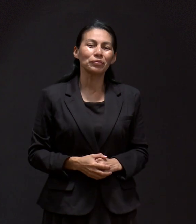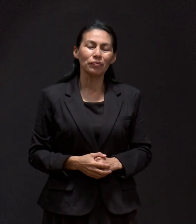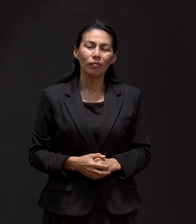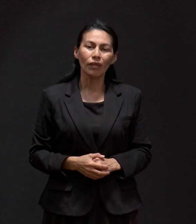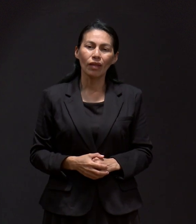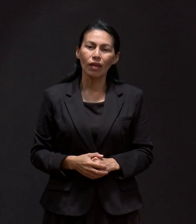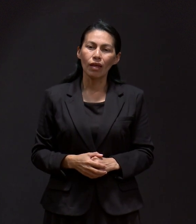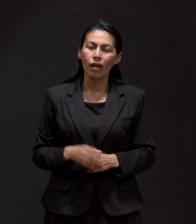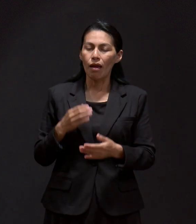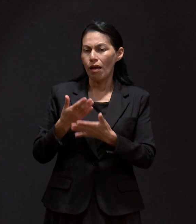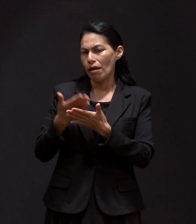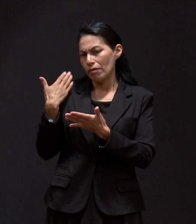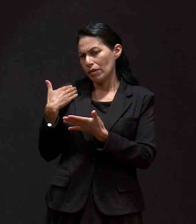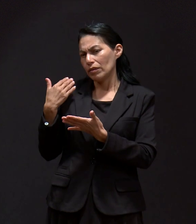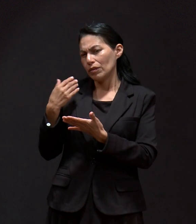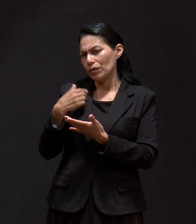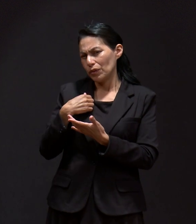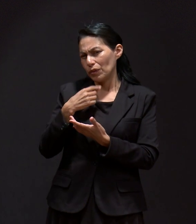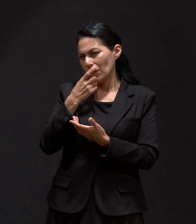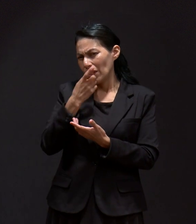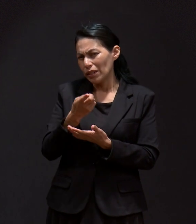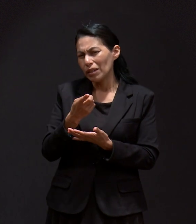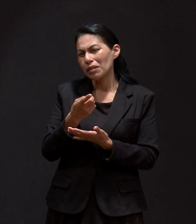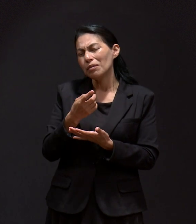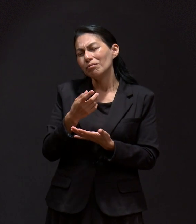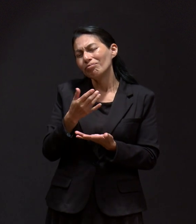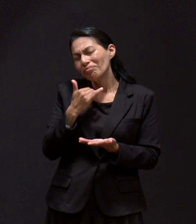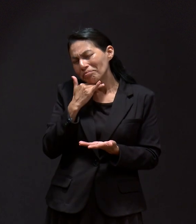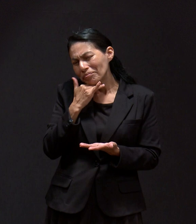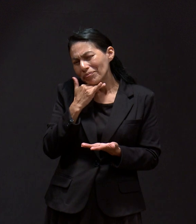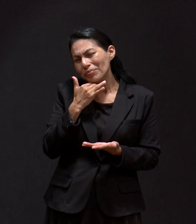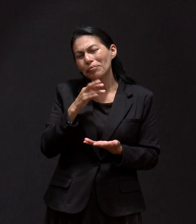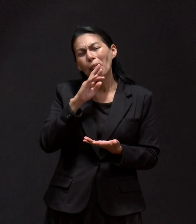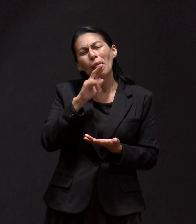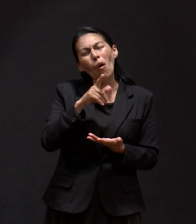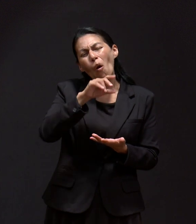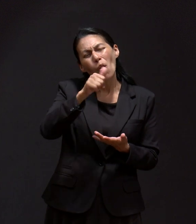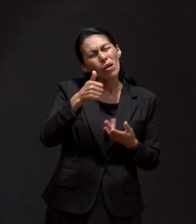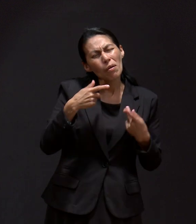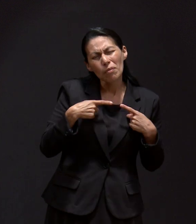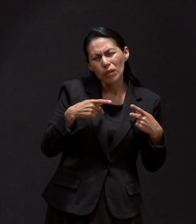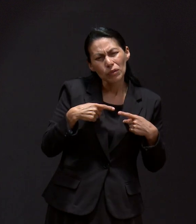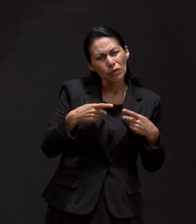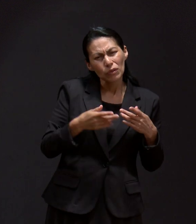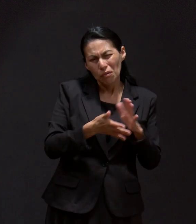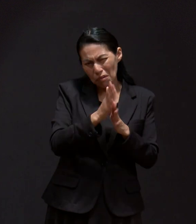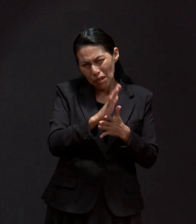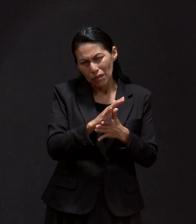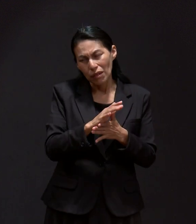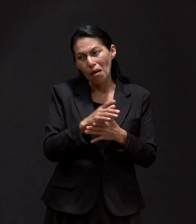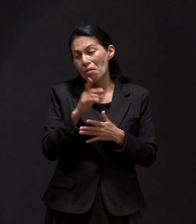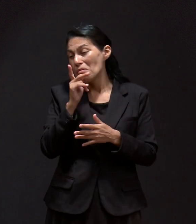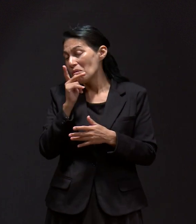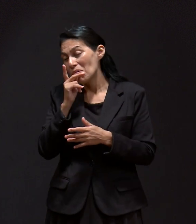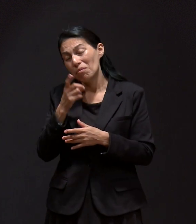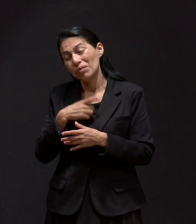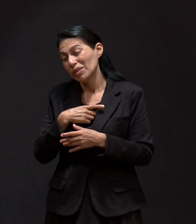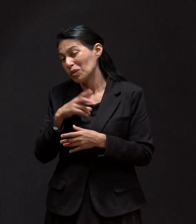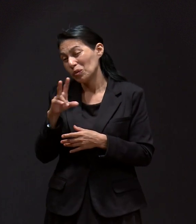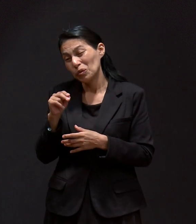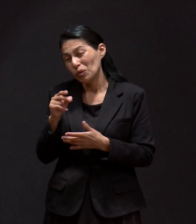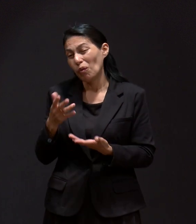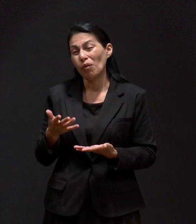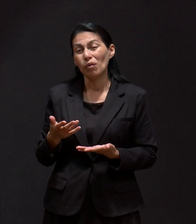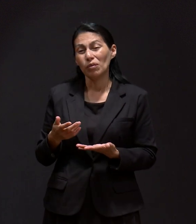sí me había dado permiso porque yo le había dicho a la maestra sabes que yo creo que mejor busque otra compañera que vaya mi papá me dijo que